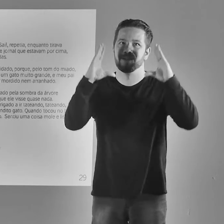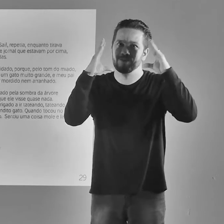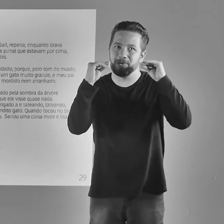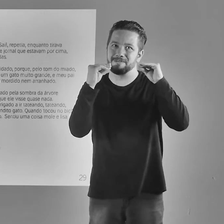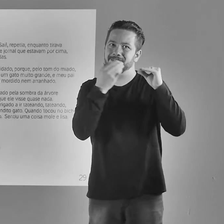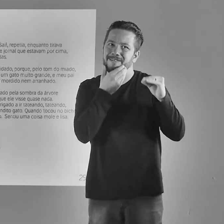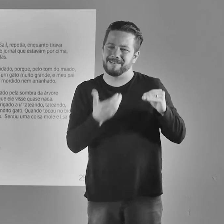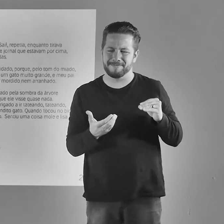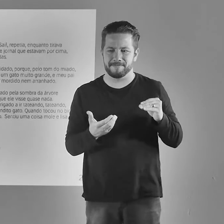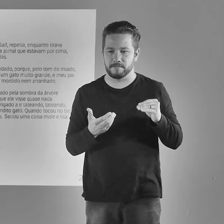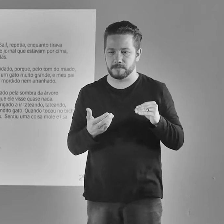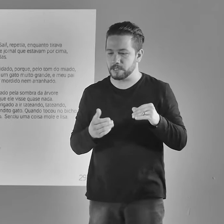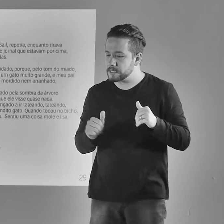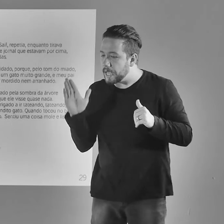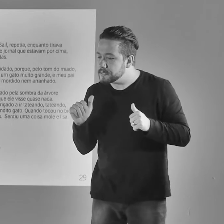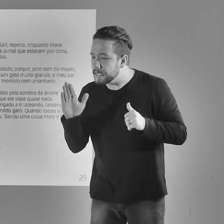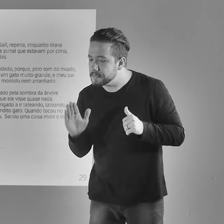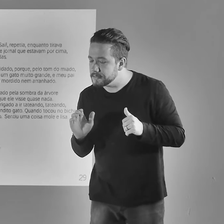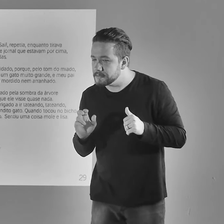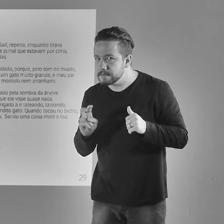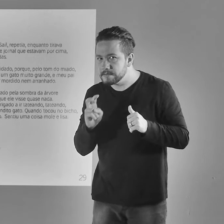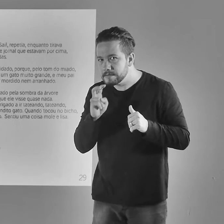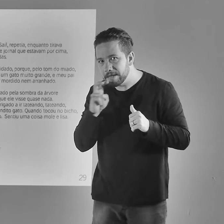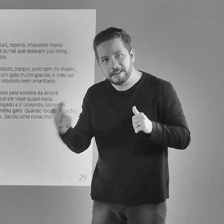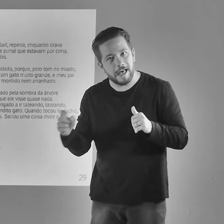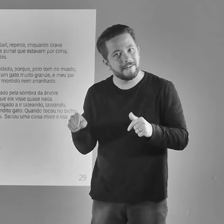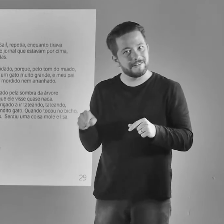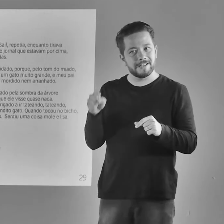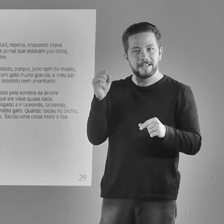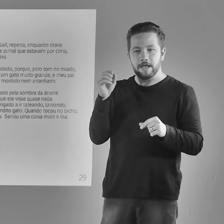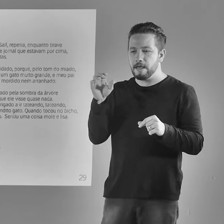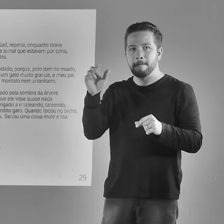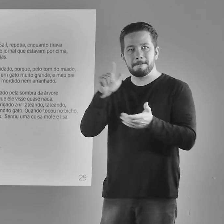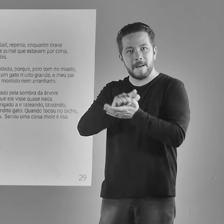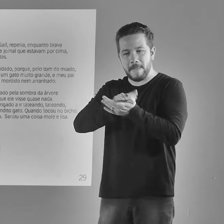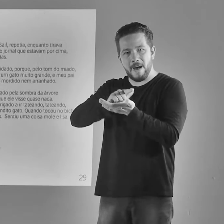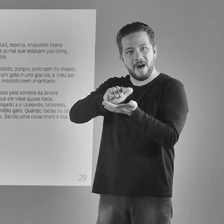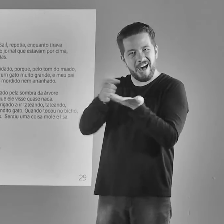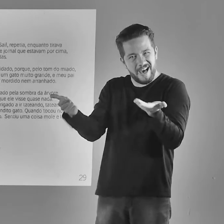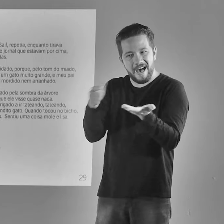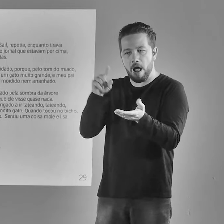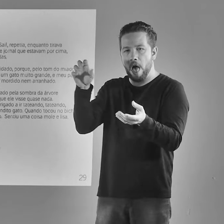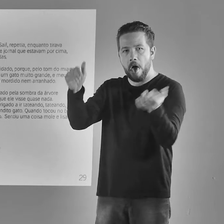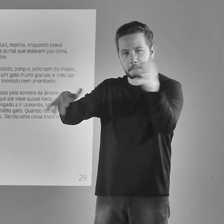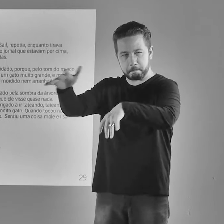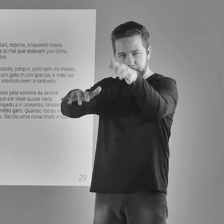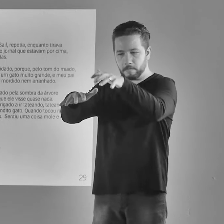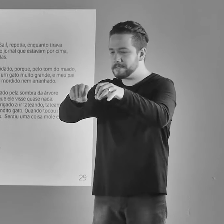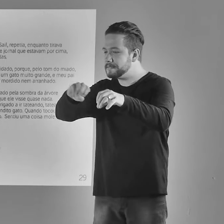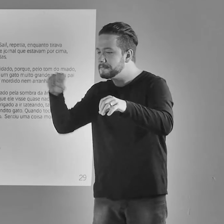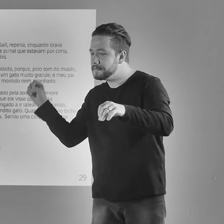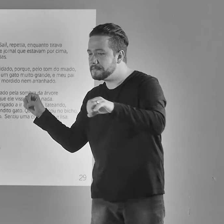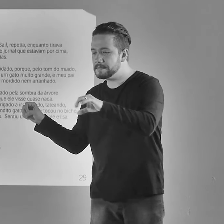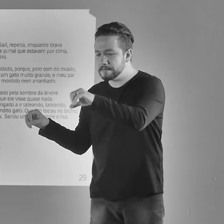Sai, bichano, sai! Ele repetia, enquanto retirava algumas folhas de jornal que estavam por cima meio amassadas.